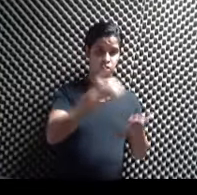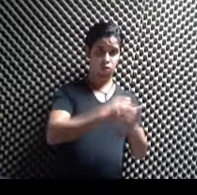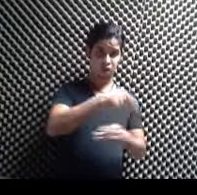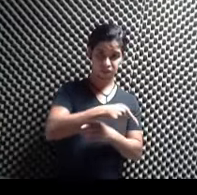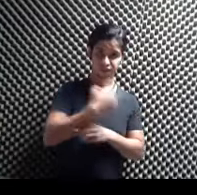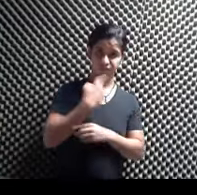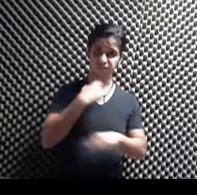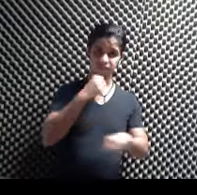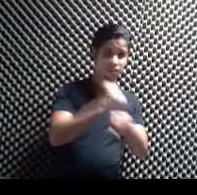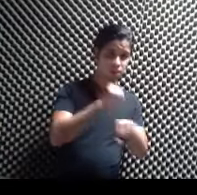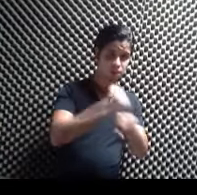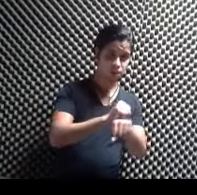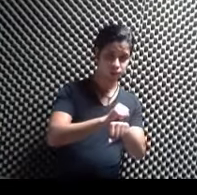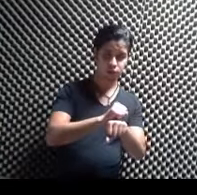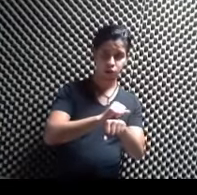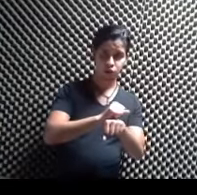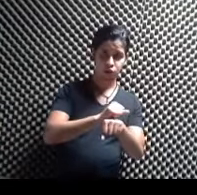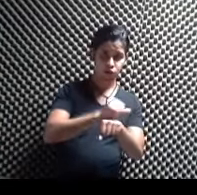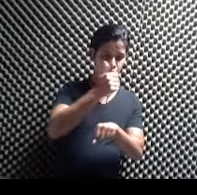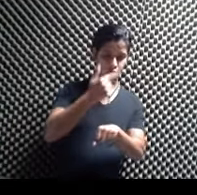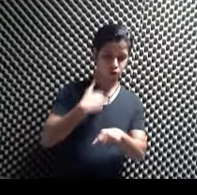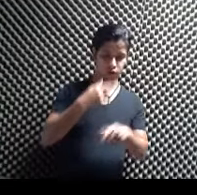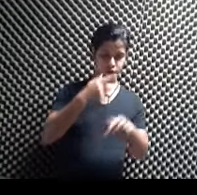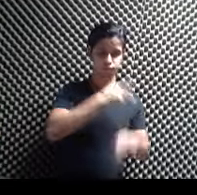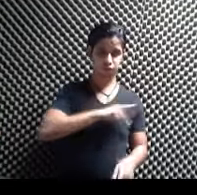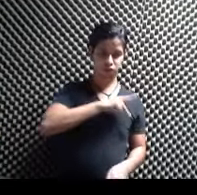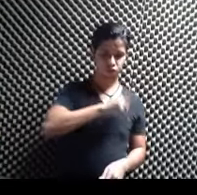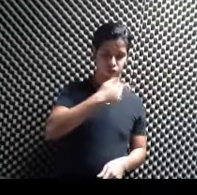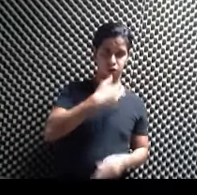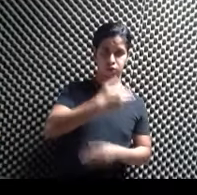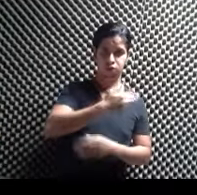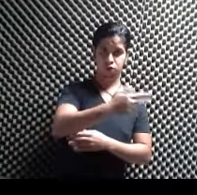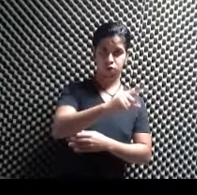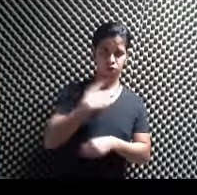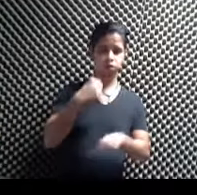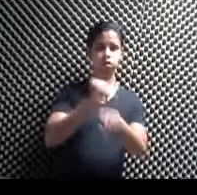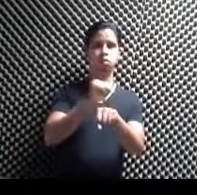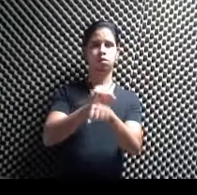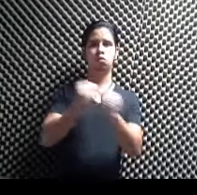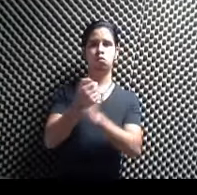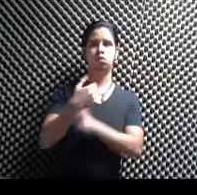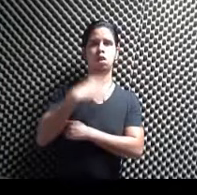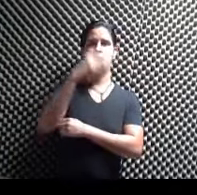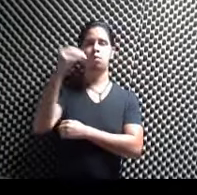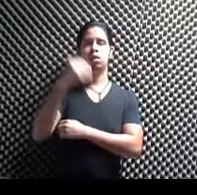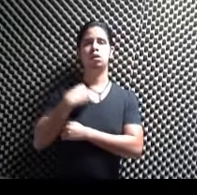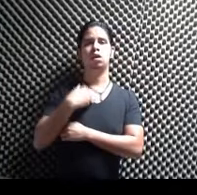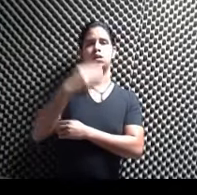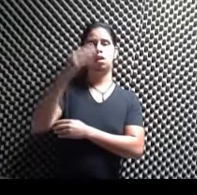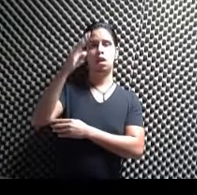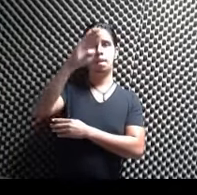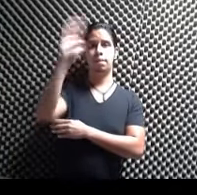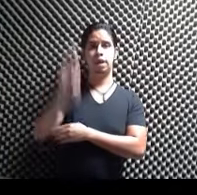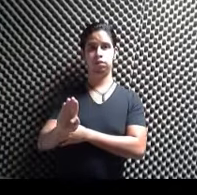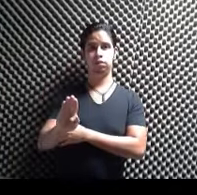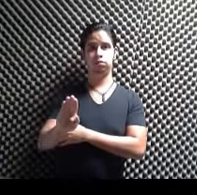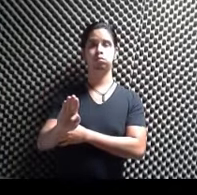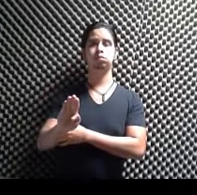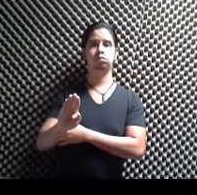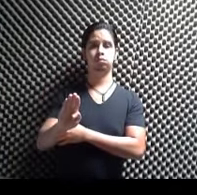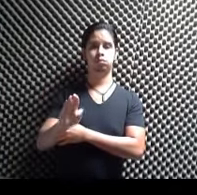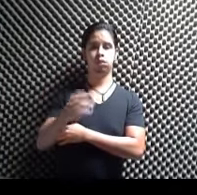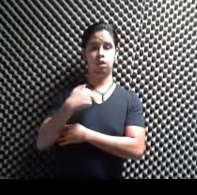pieza de otra persona histórica, pero no la interpreto esta vez. Yo estoy trabajando en una compañía brasileña. Se llama Group BR. Okay. Y